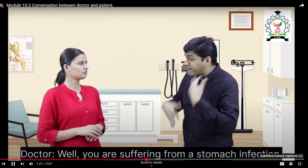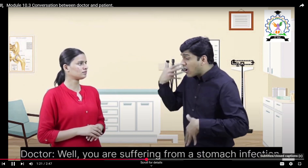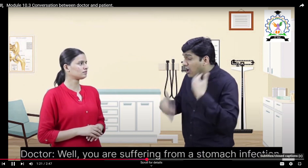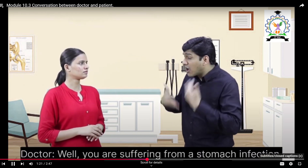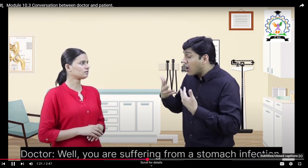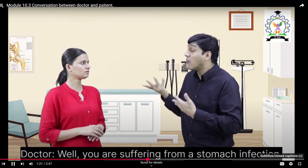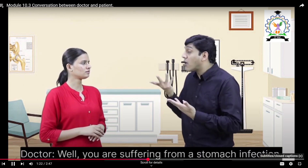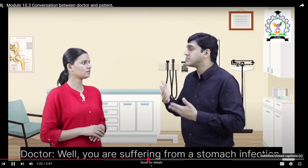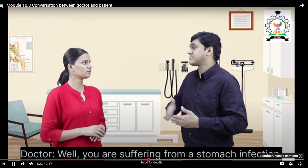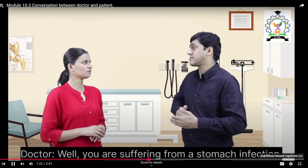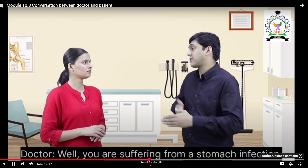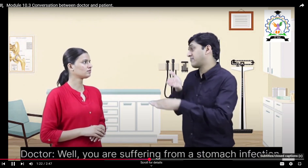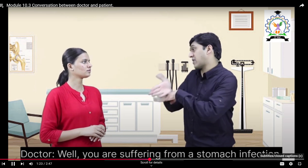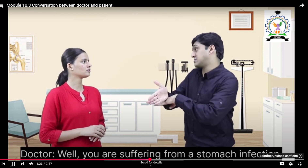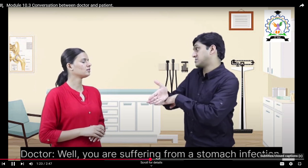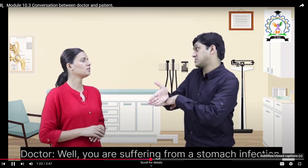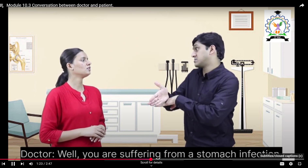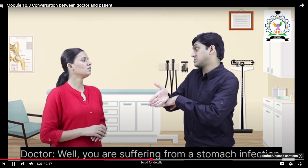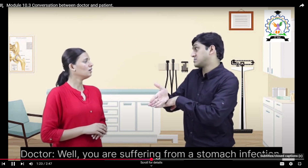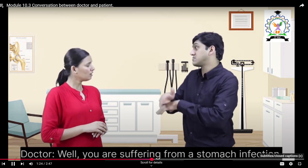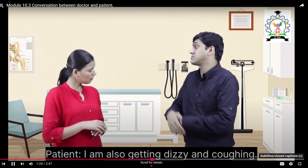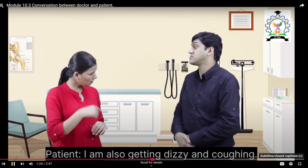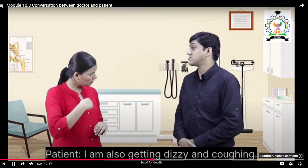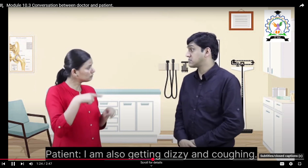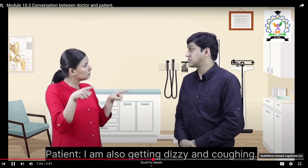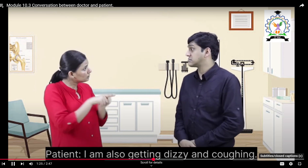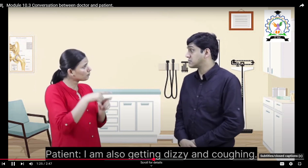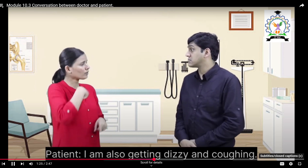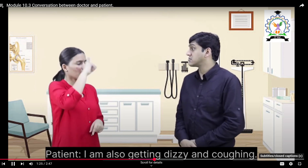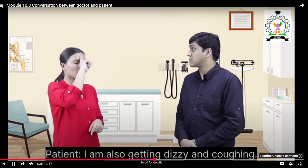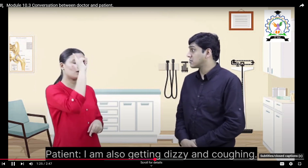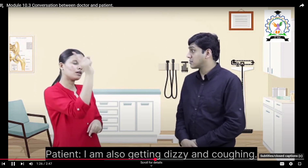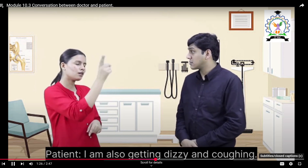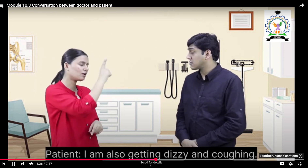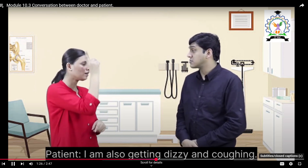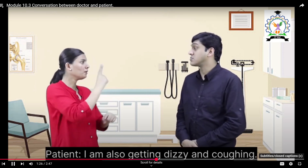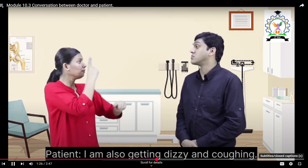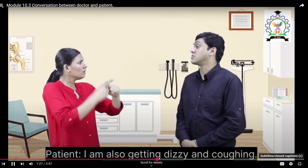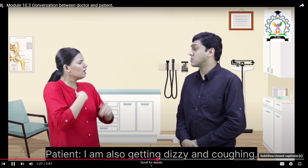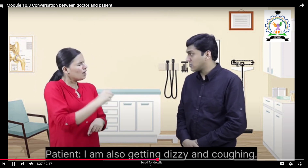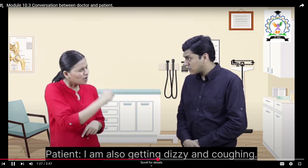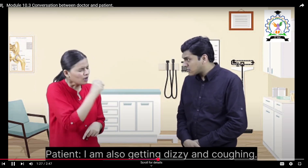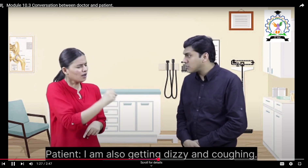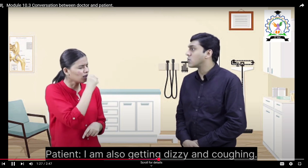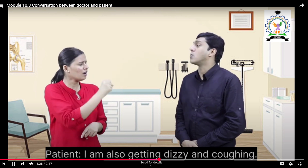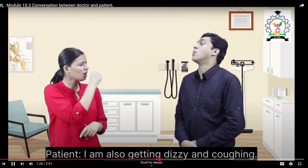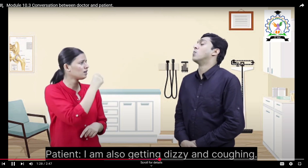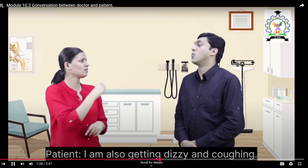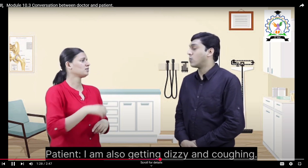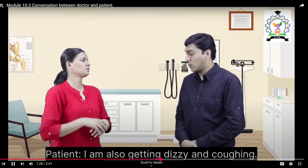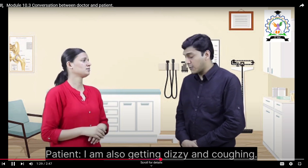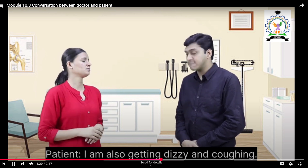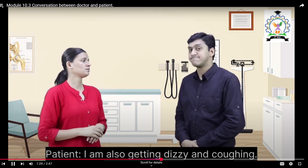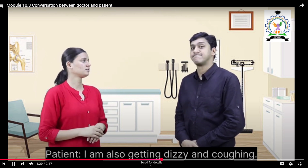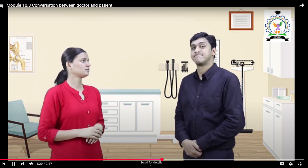अच्छा, आपको पेट में इन्फेक्शन हुआ है। डॉक्टर मुझे ना चक्कर भी आते हैं और खांसी भी बहुत